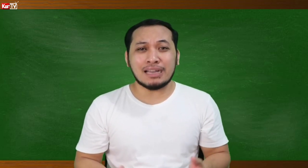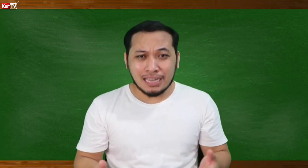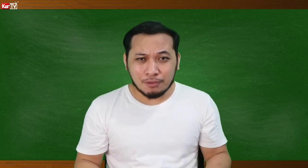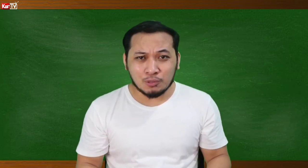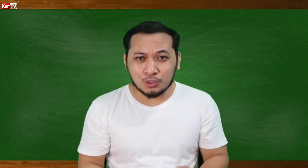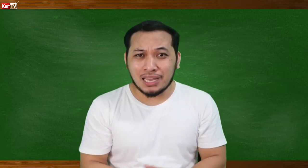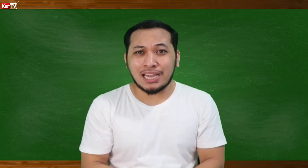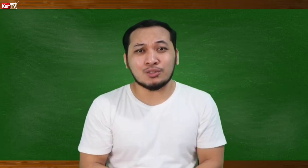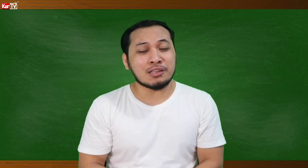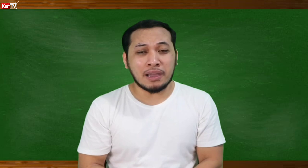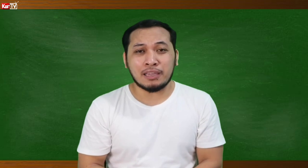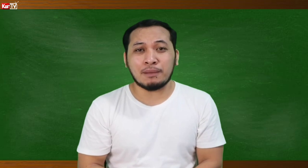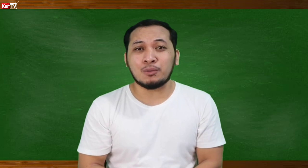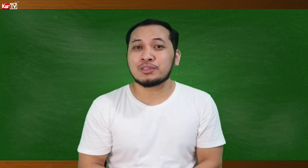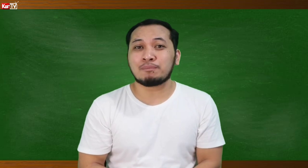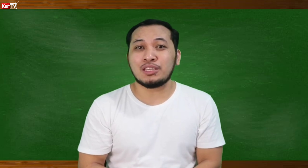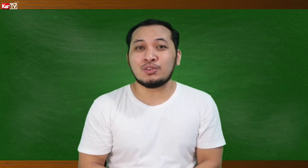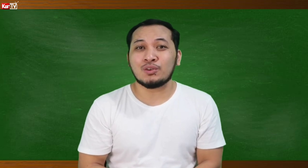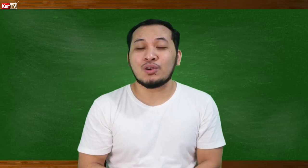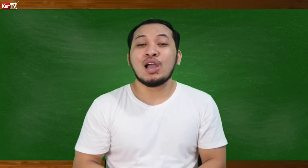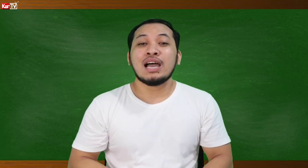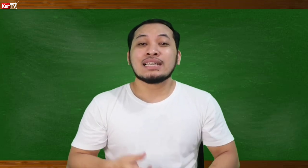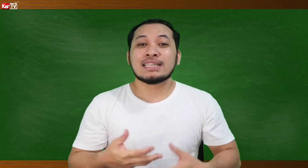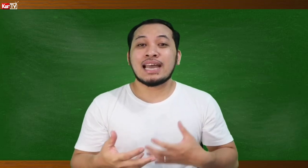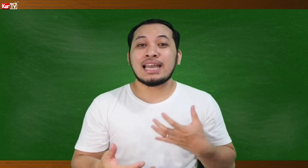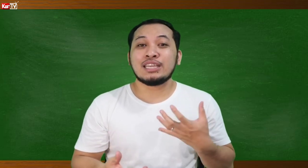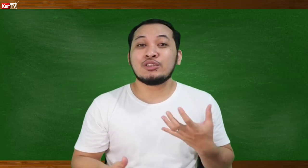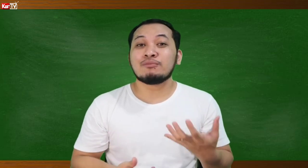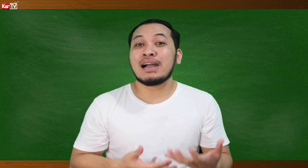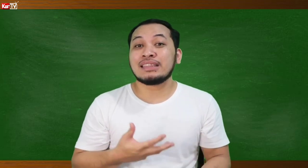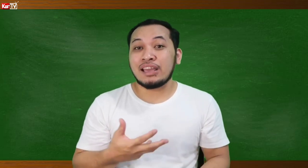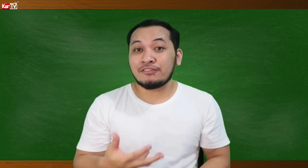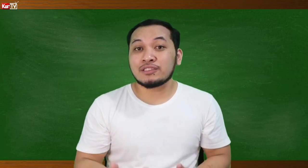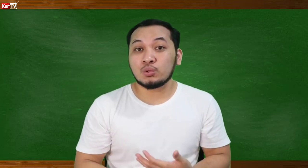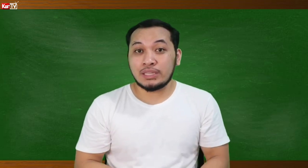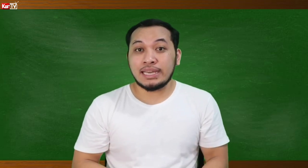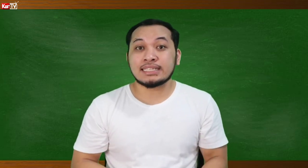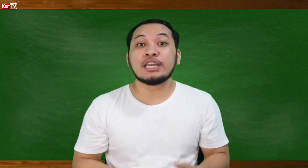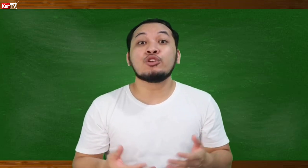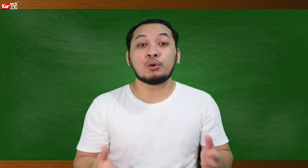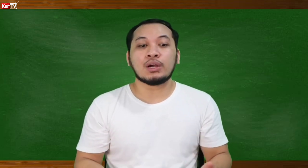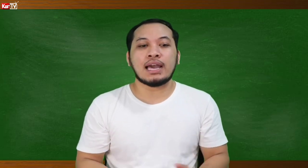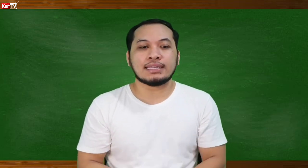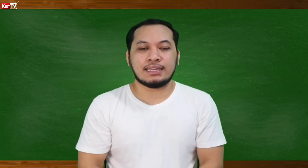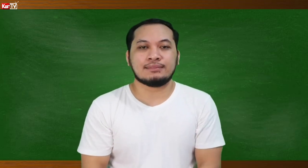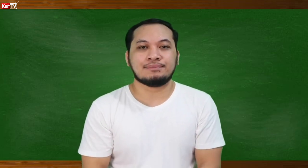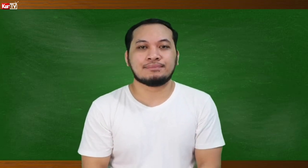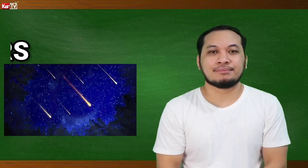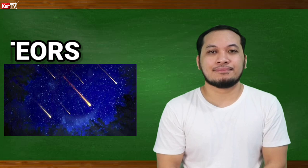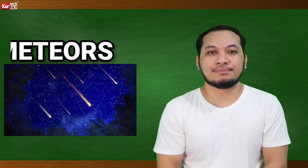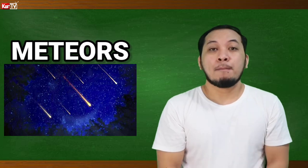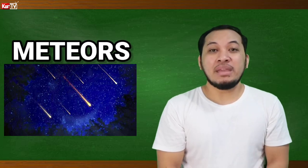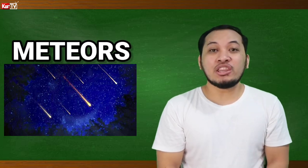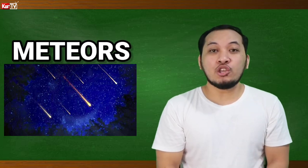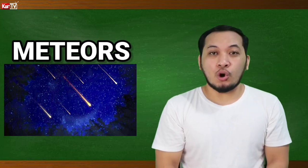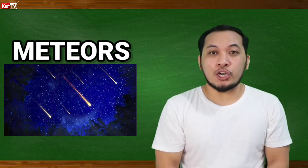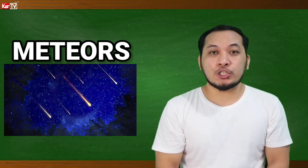magagamit nyo po talaga ito sa pakikipag-usap ninyo sa inyong mga deaf students sa inyong pong klase meteors